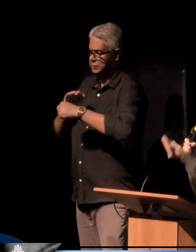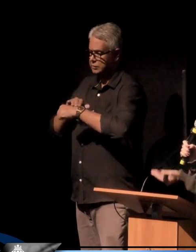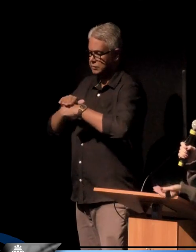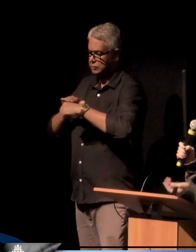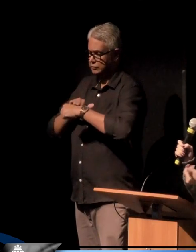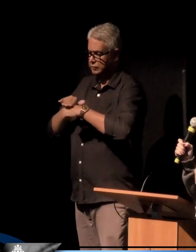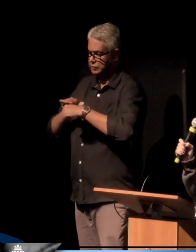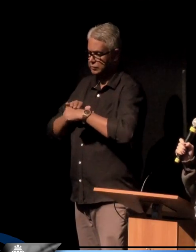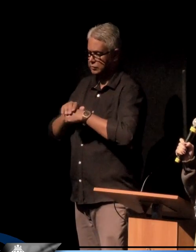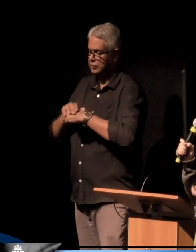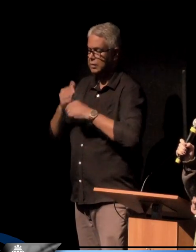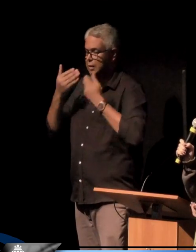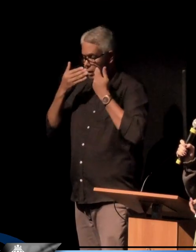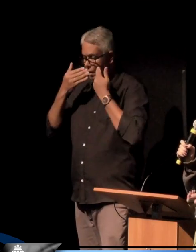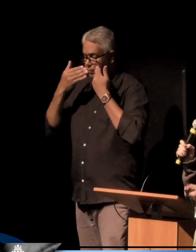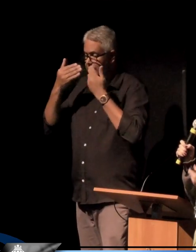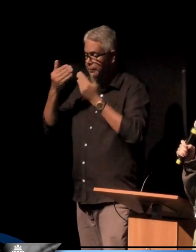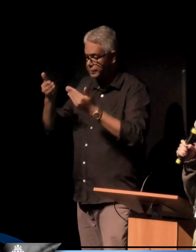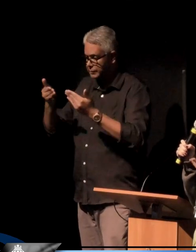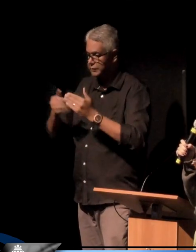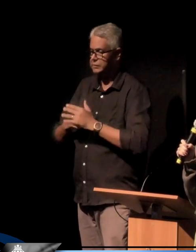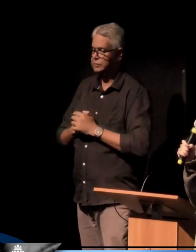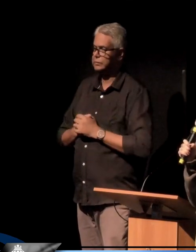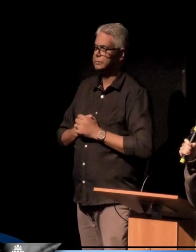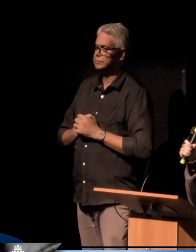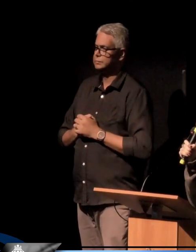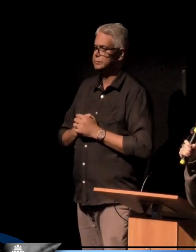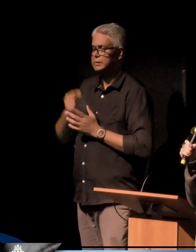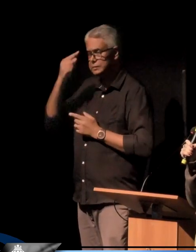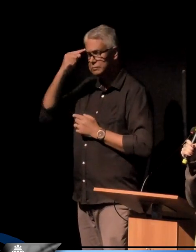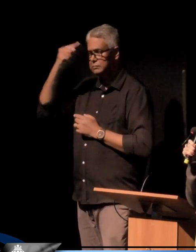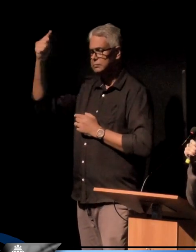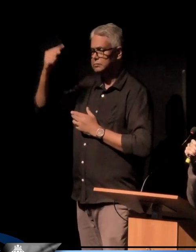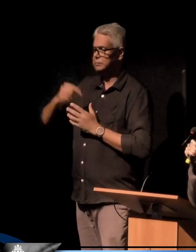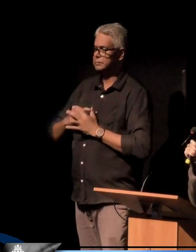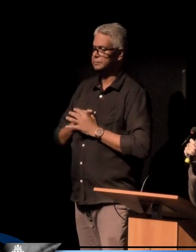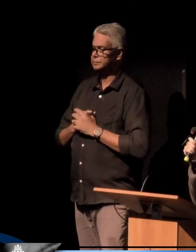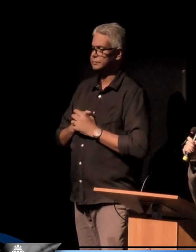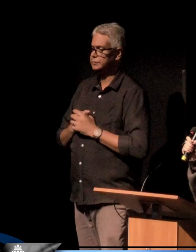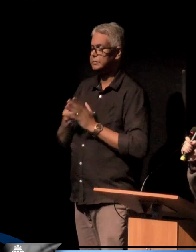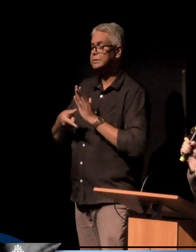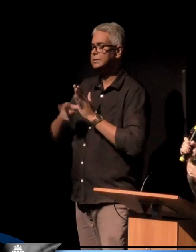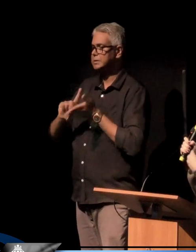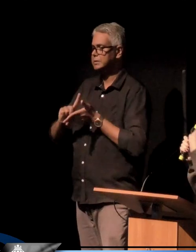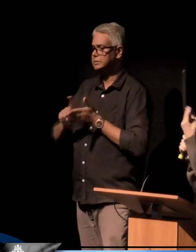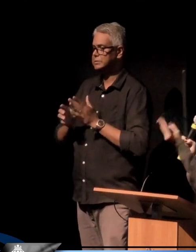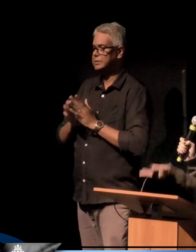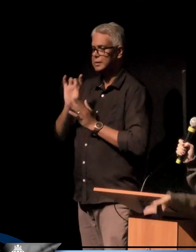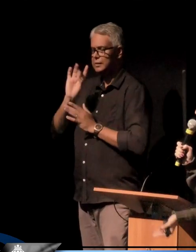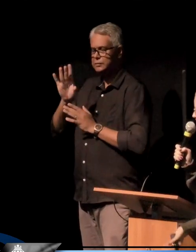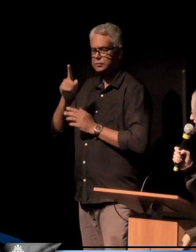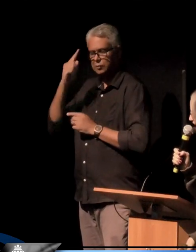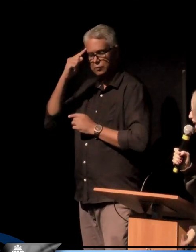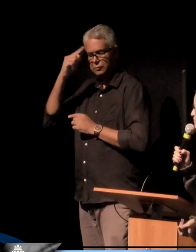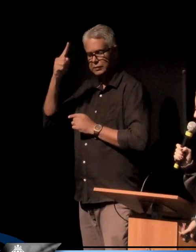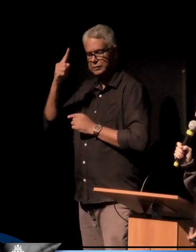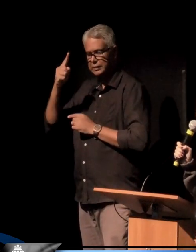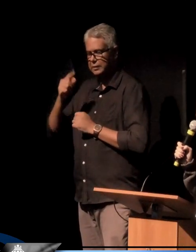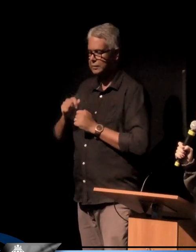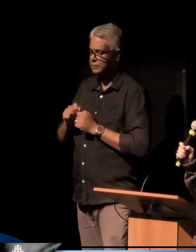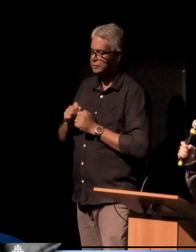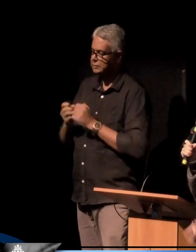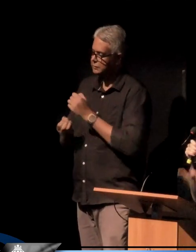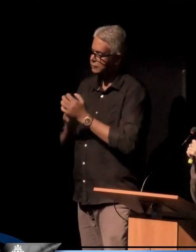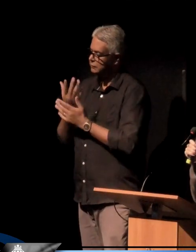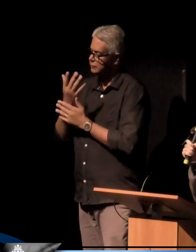a gente apresentou essa possibilidade né Essa essa ideia vamos dizer assim que antes era só uma ideia né de realizar a